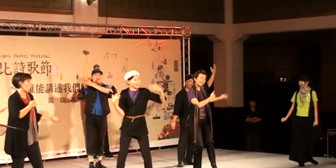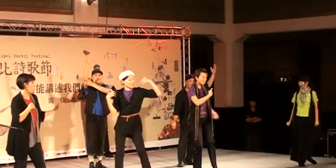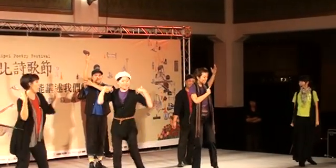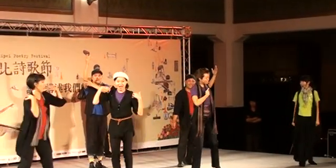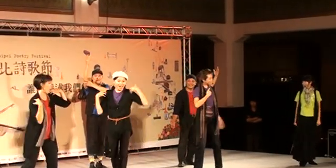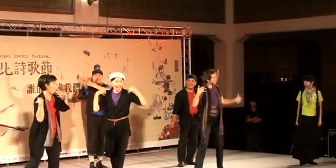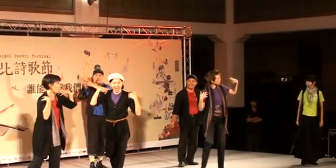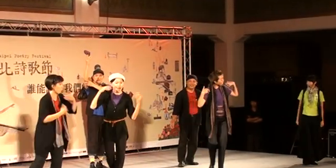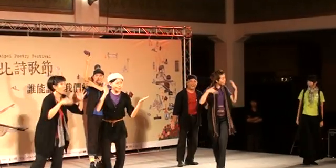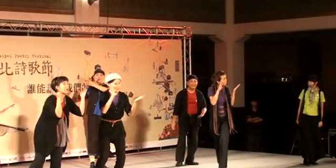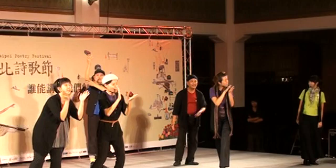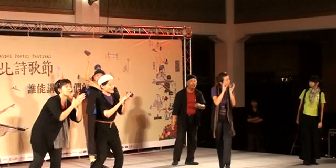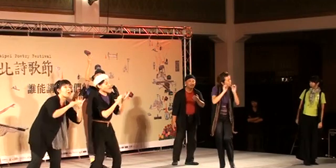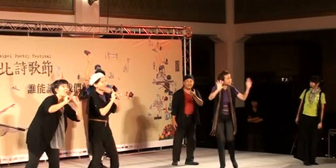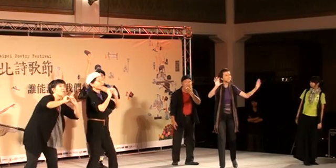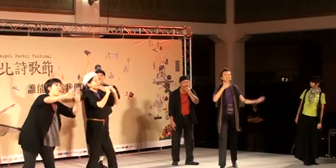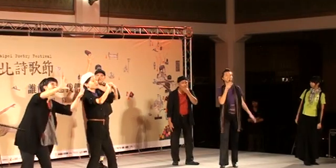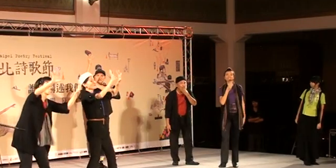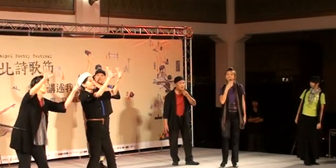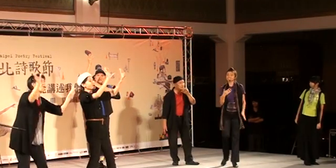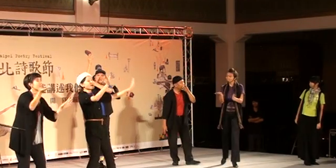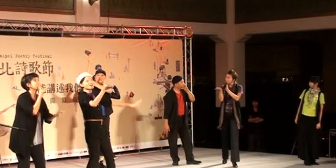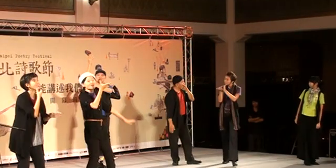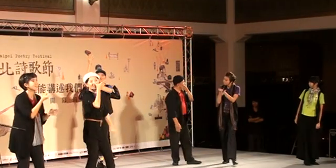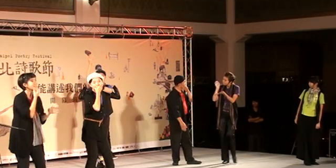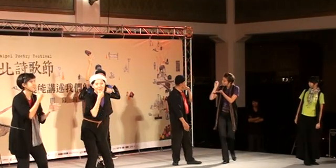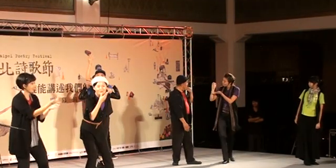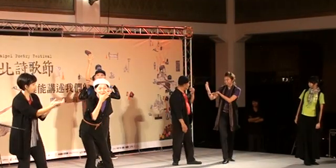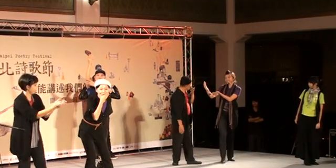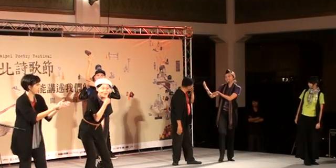我忙于拍发幸福的浴霸，